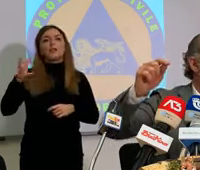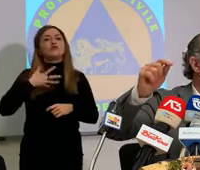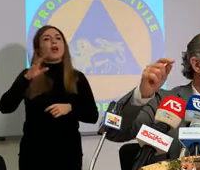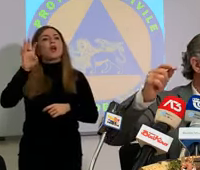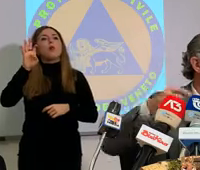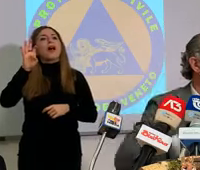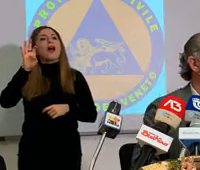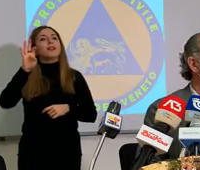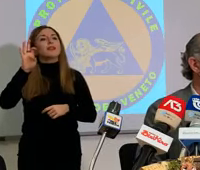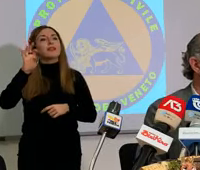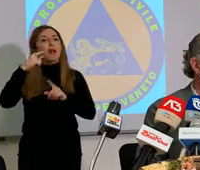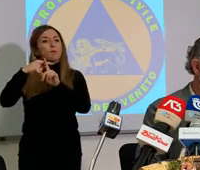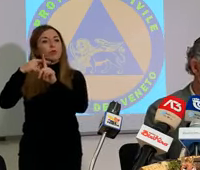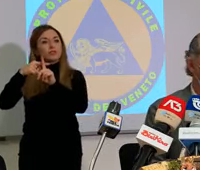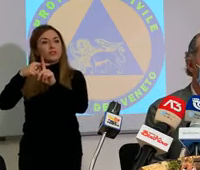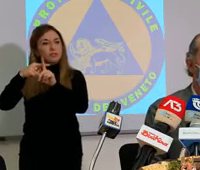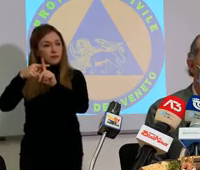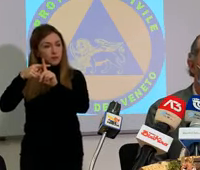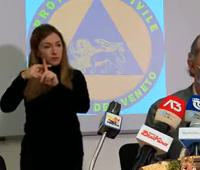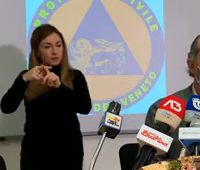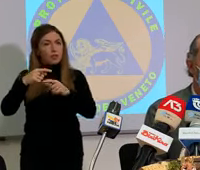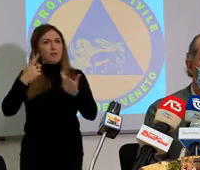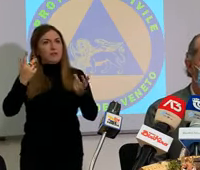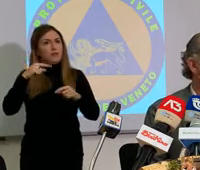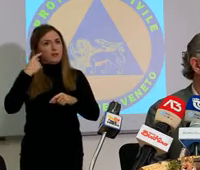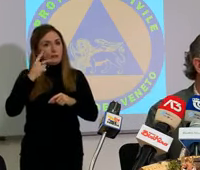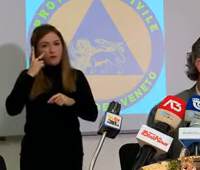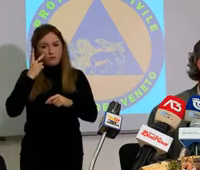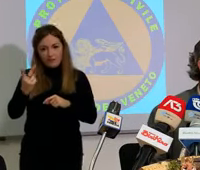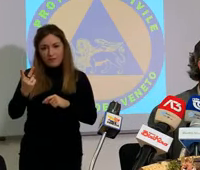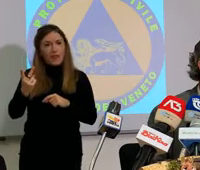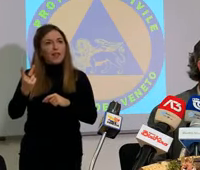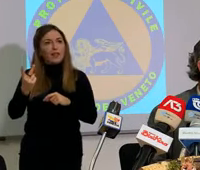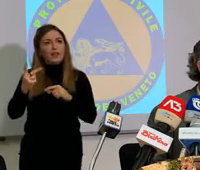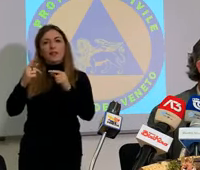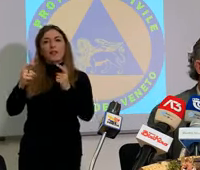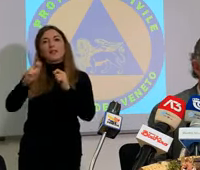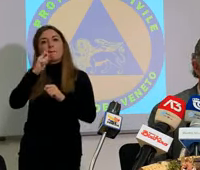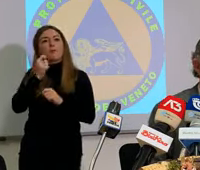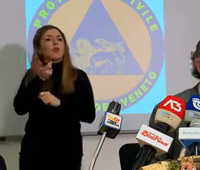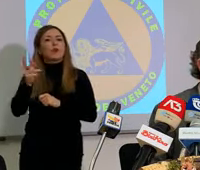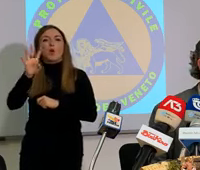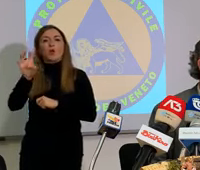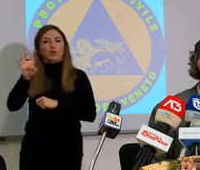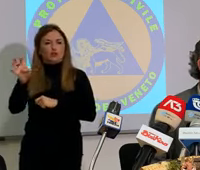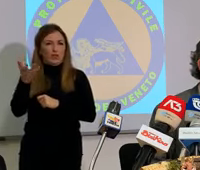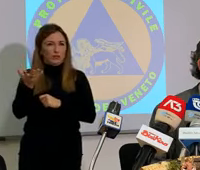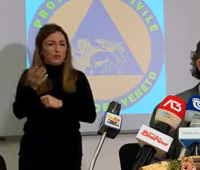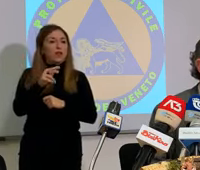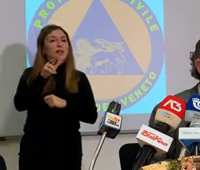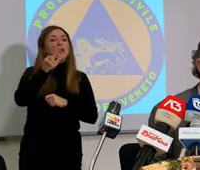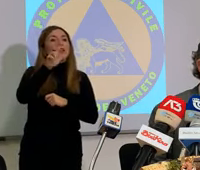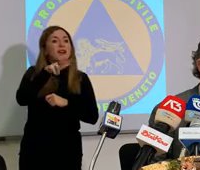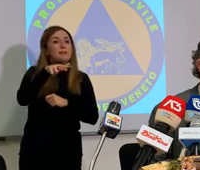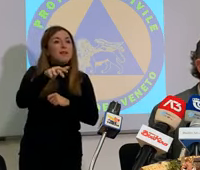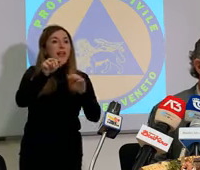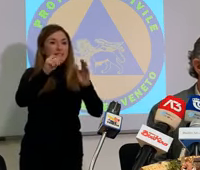positivi cosa vuol dire una regione pulita poi vedere i tamponi che hanno fatto ne ha fatti 403mila su 60mila il 4